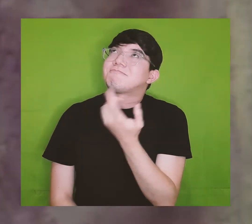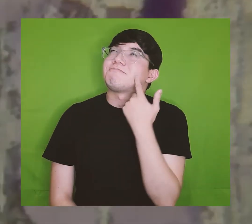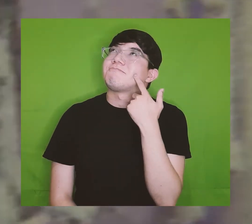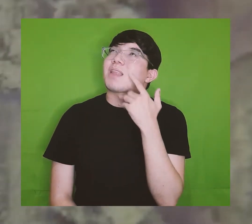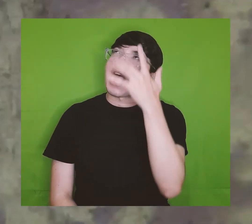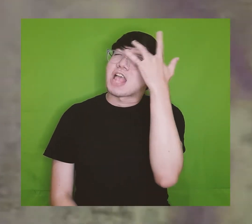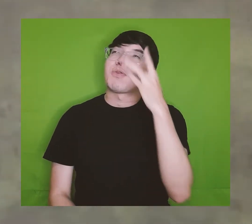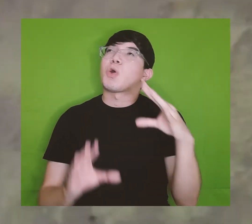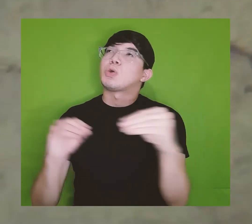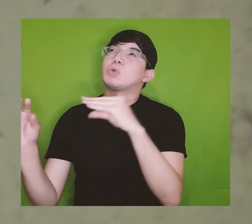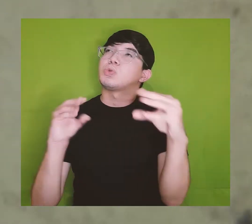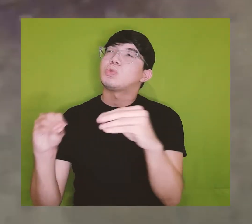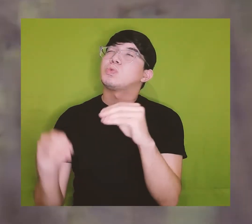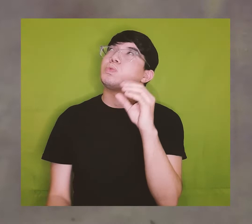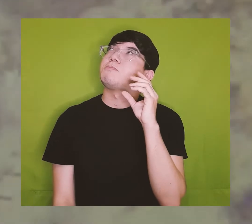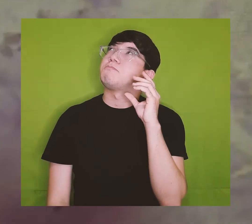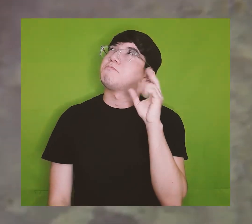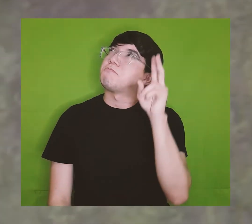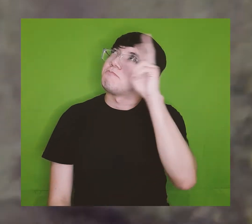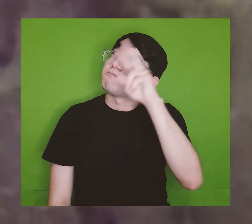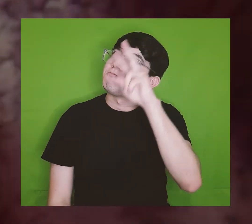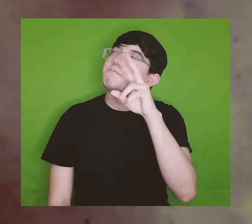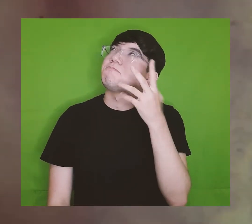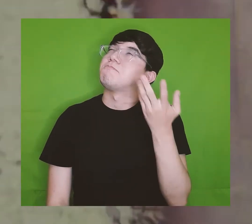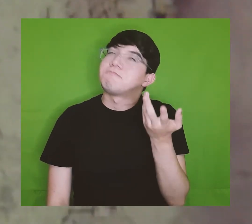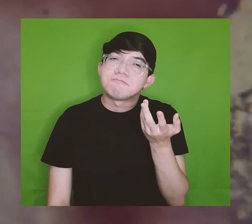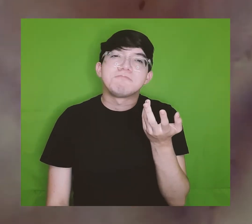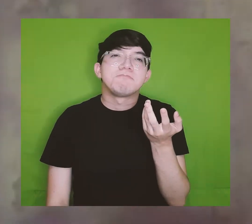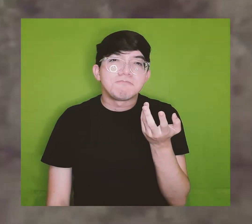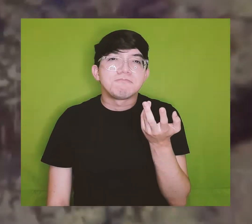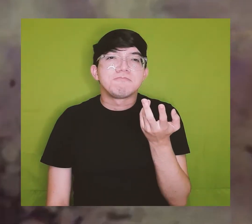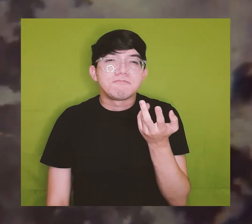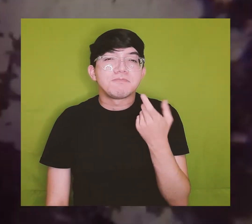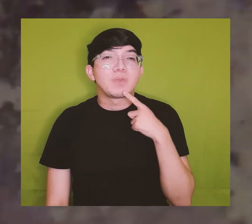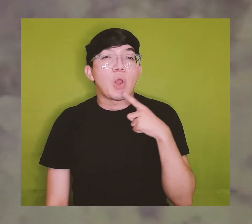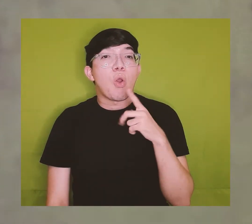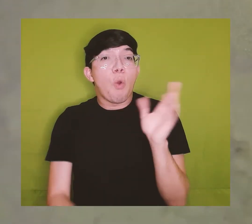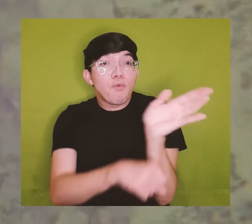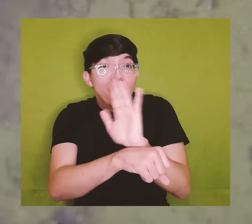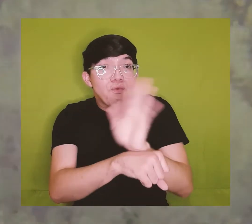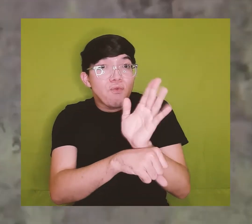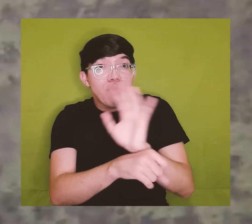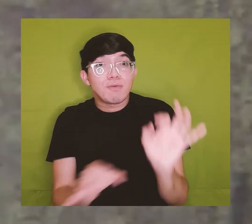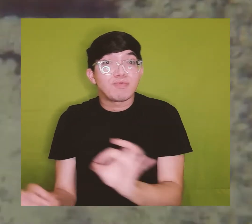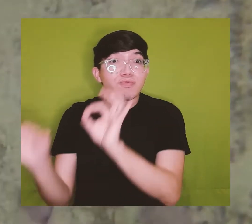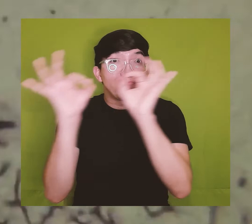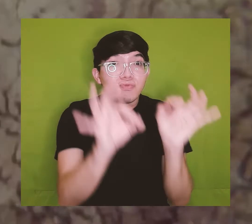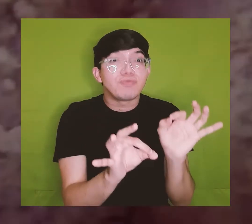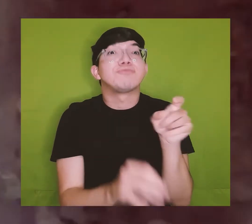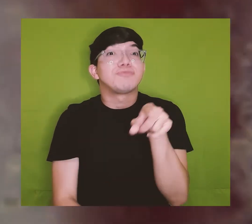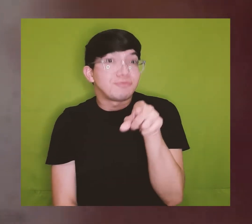tem som, sabe? Que é incrível, assim, eu fico muito feliz vendo aquele filme, né, assim, eu conhecia ele de